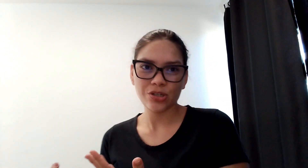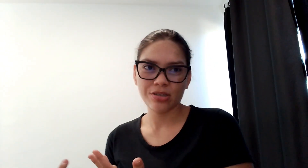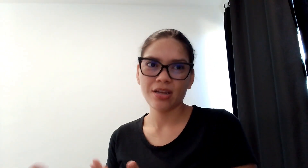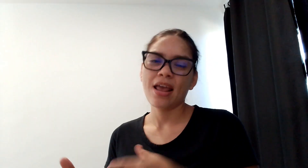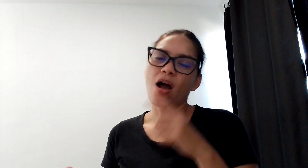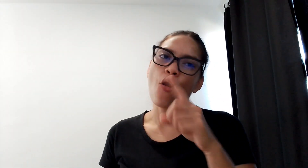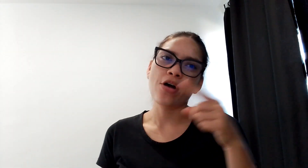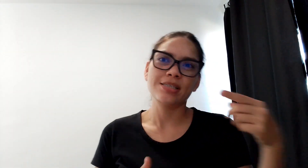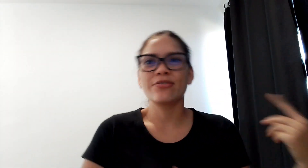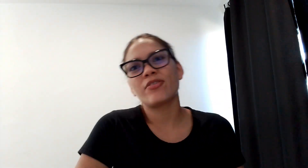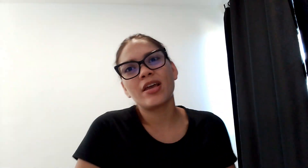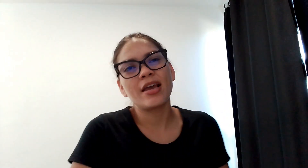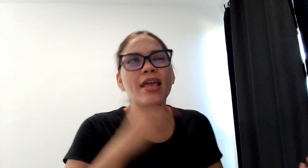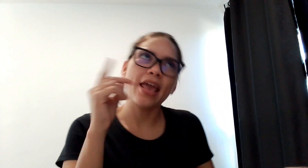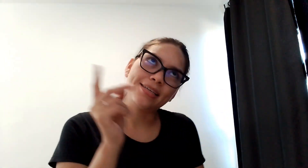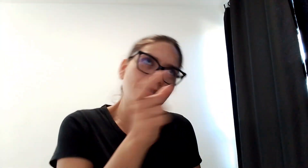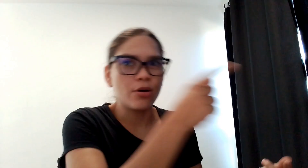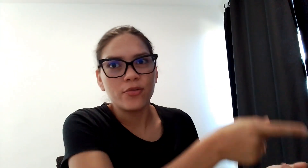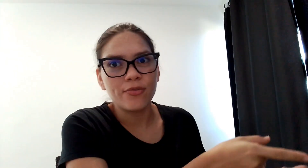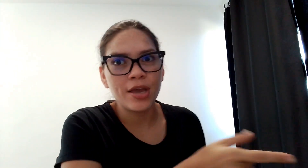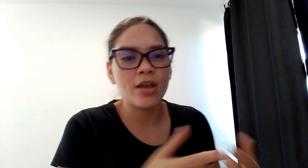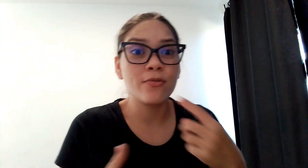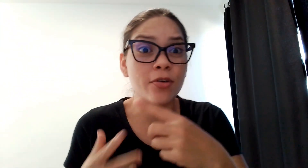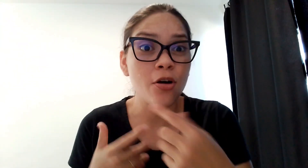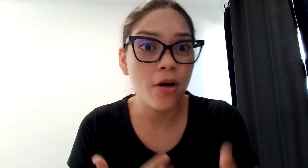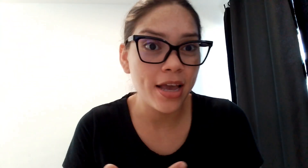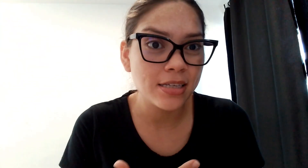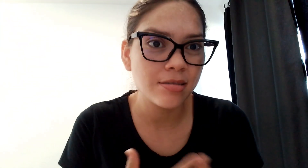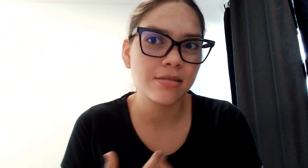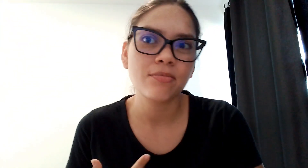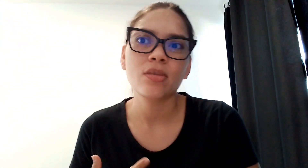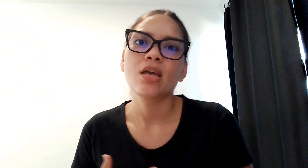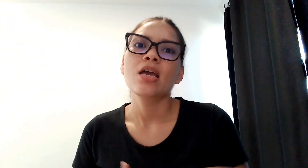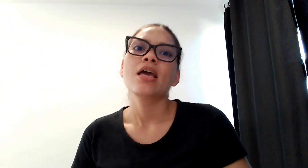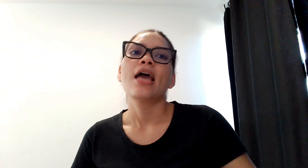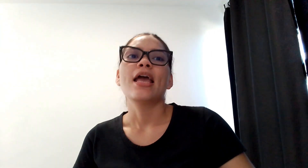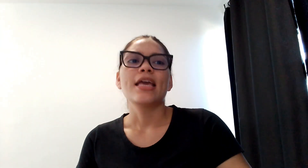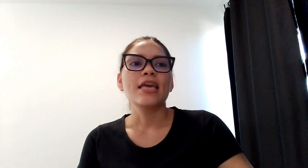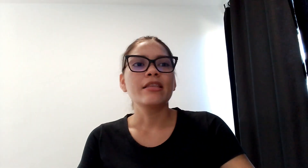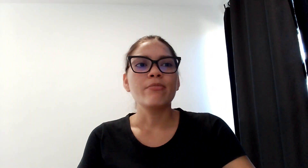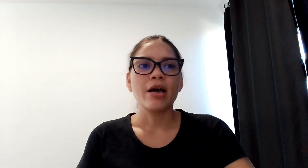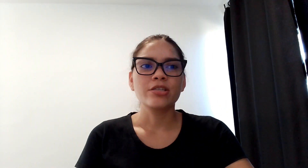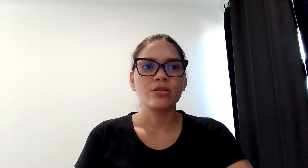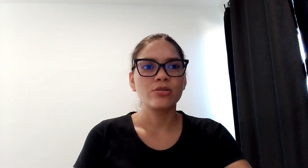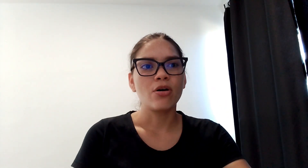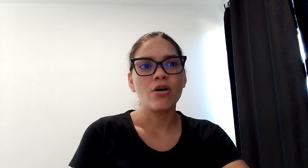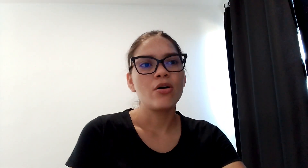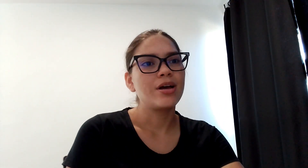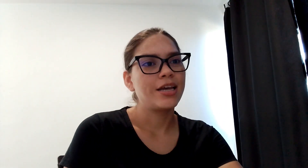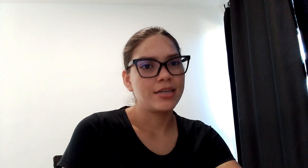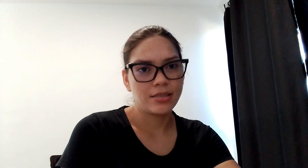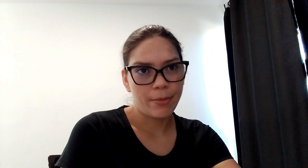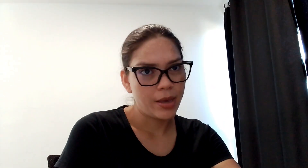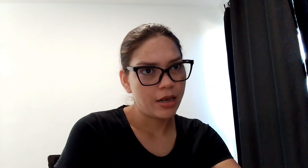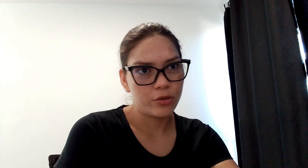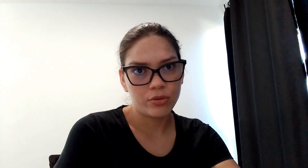né? OSV, SOV, VOS. E não basta só saber tudo isso